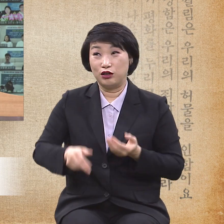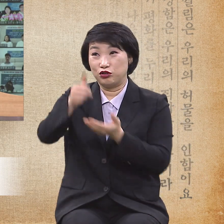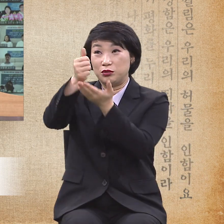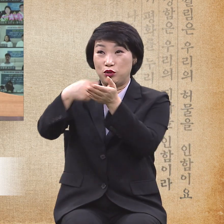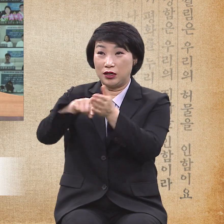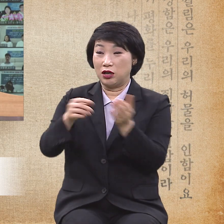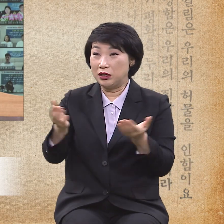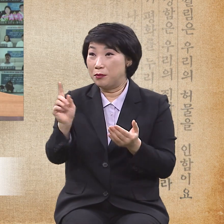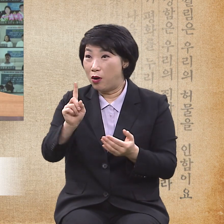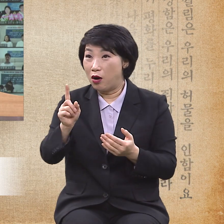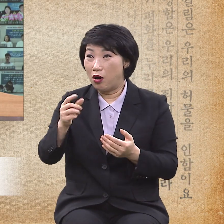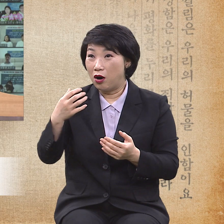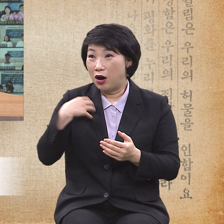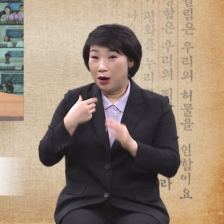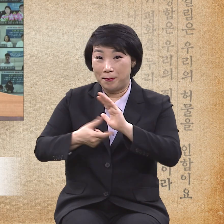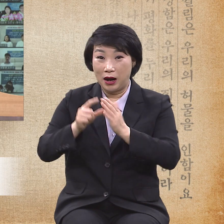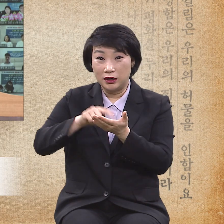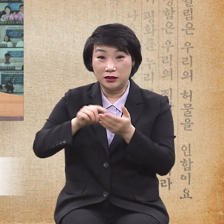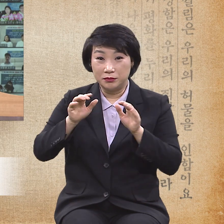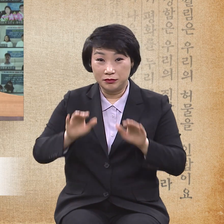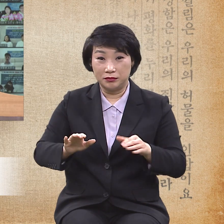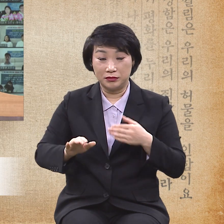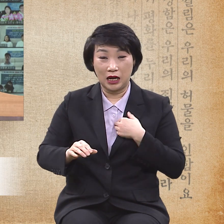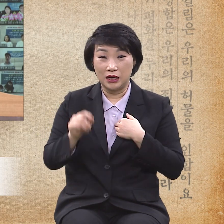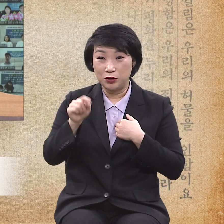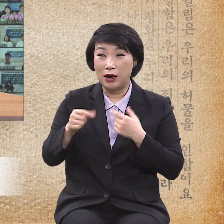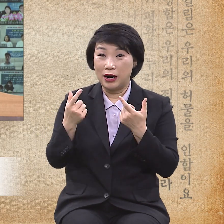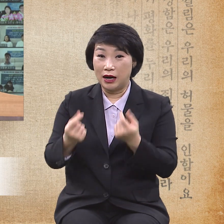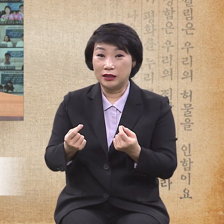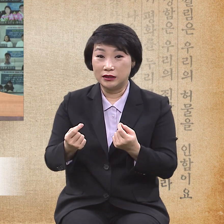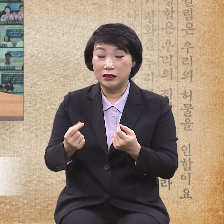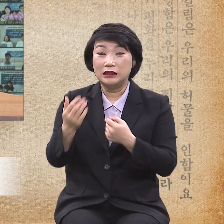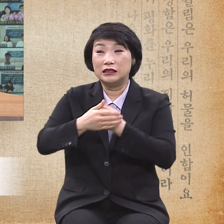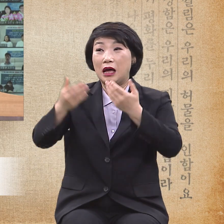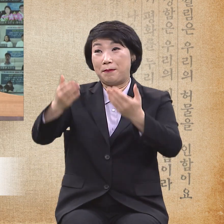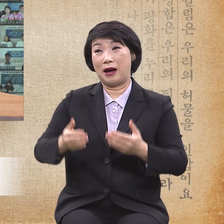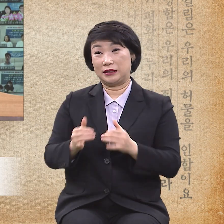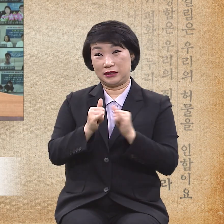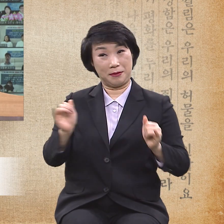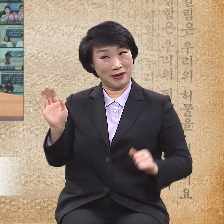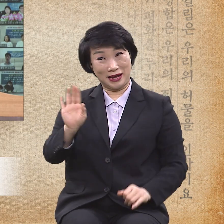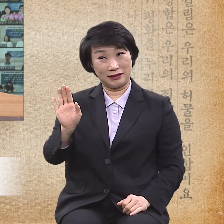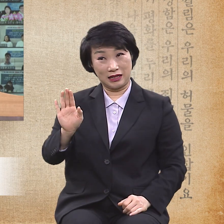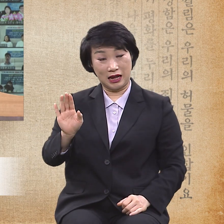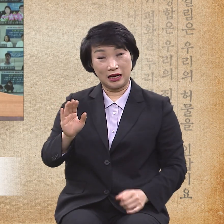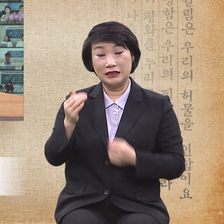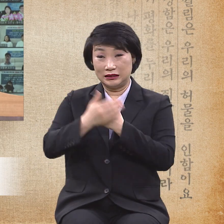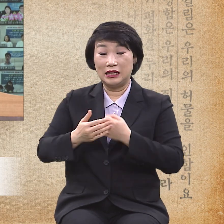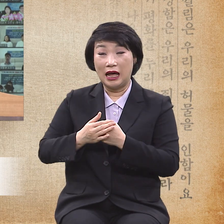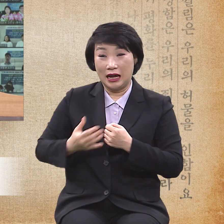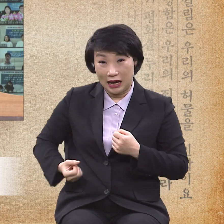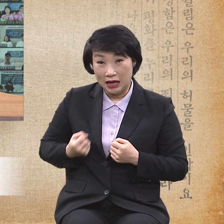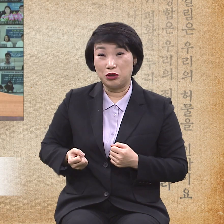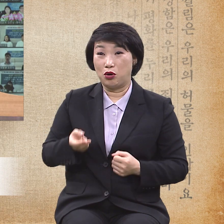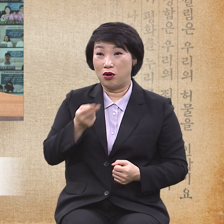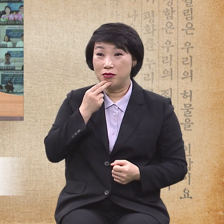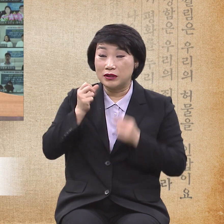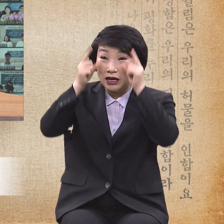무슨 일을 할 만큼 나는 그만큼 은혜를 깨닫지도 못하고 소유하지도 못하고